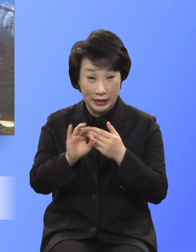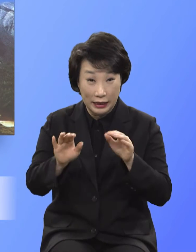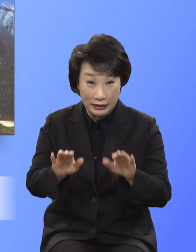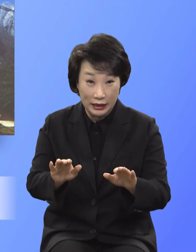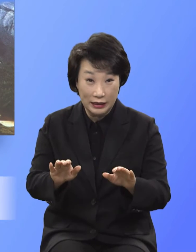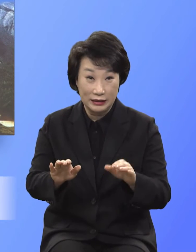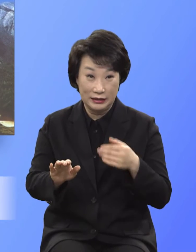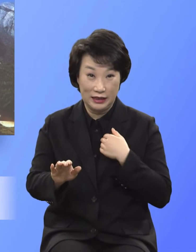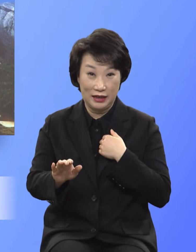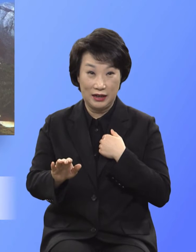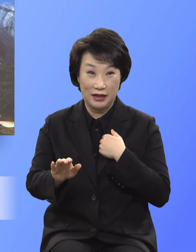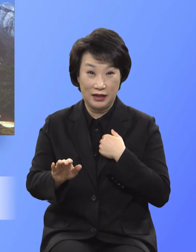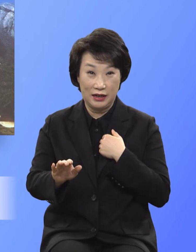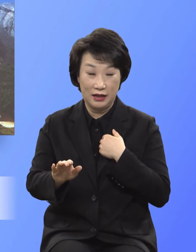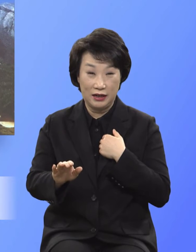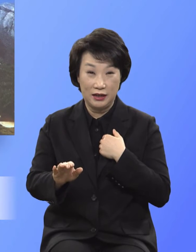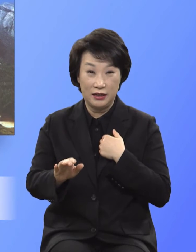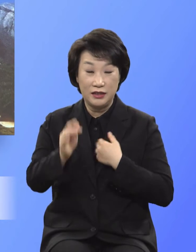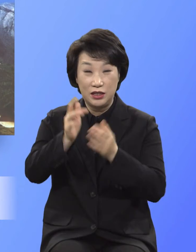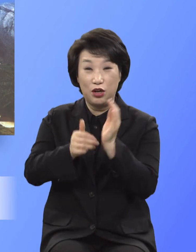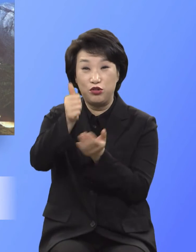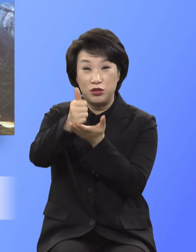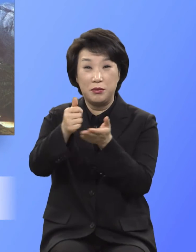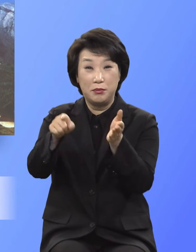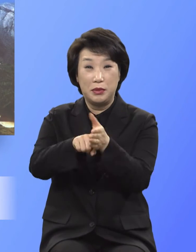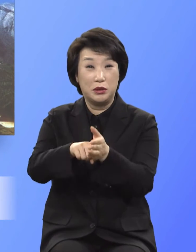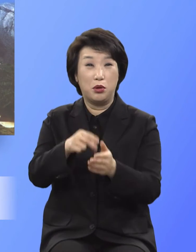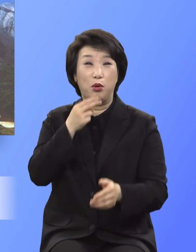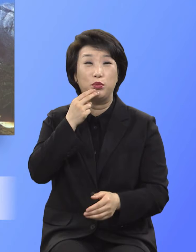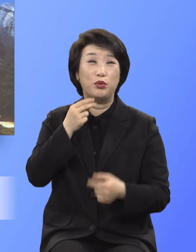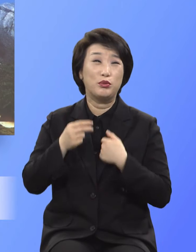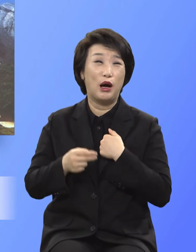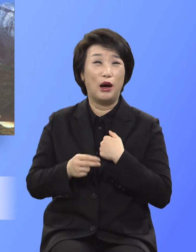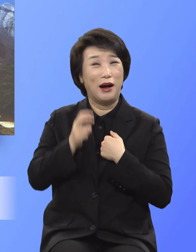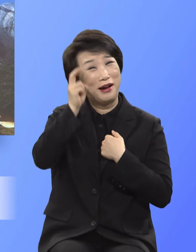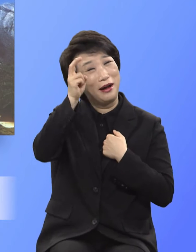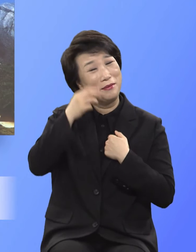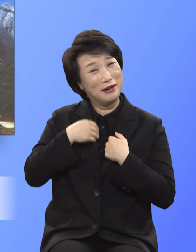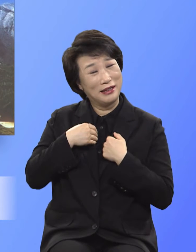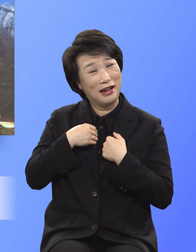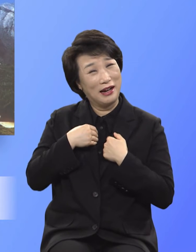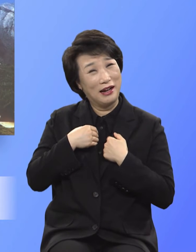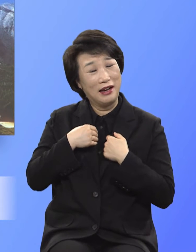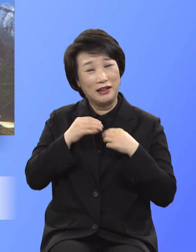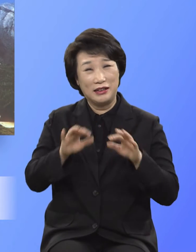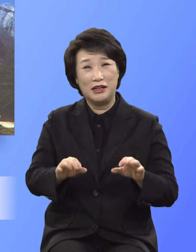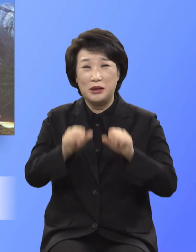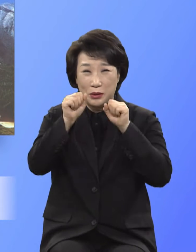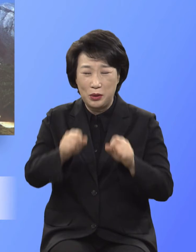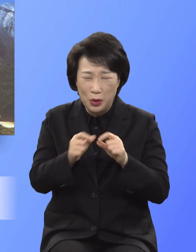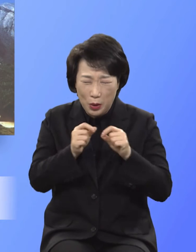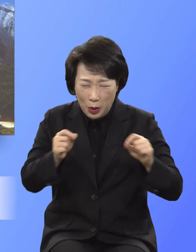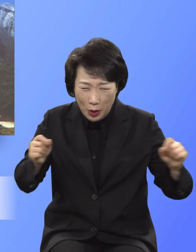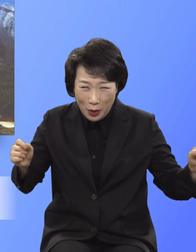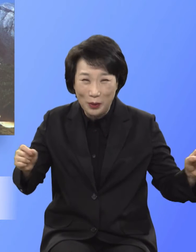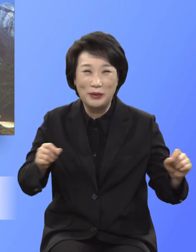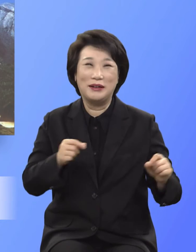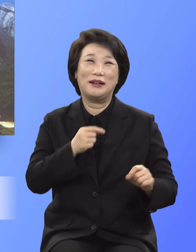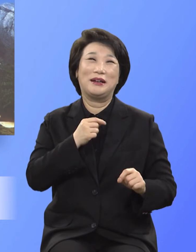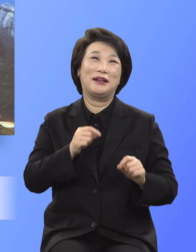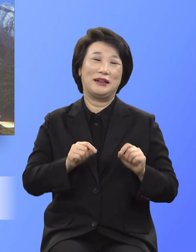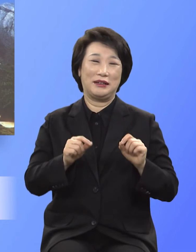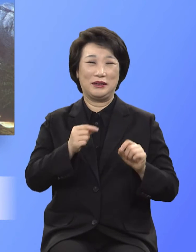만약에 내가 예수를 안 믿었다면 이 땅에서 오래오래